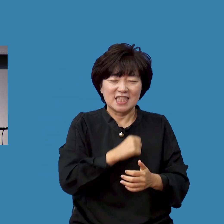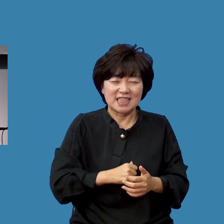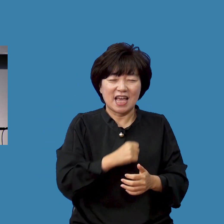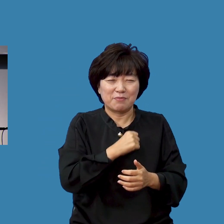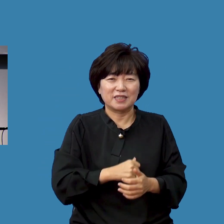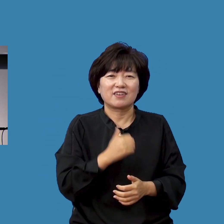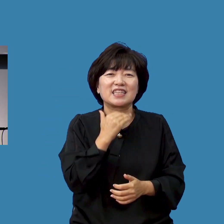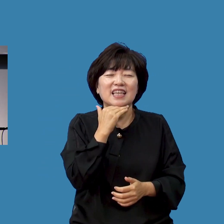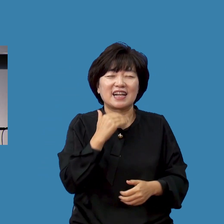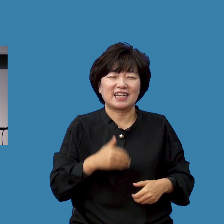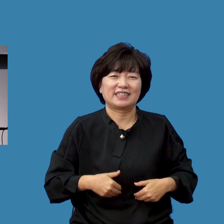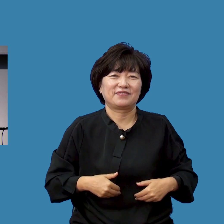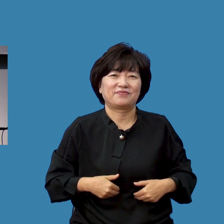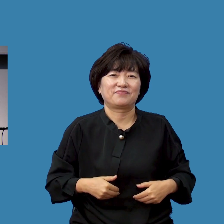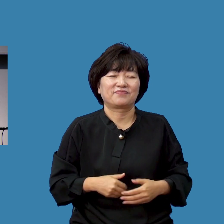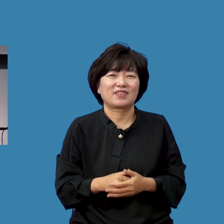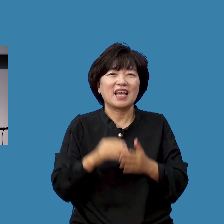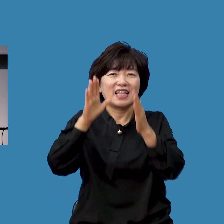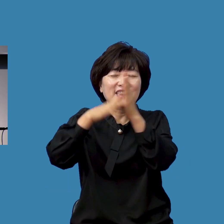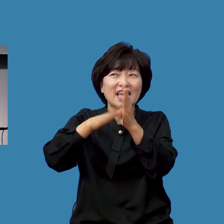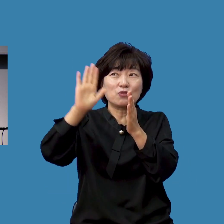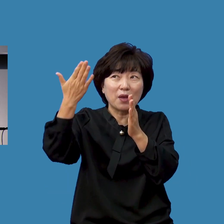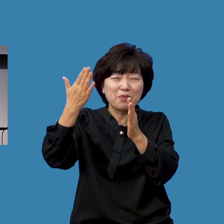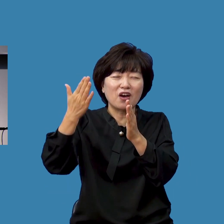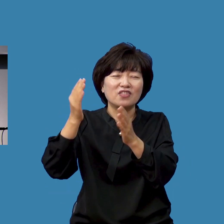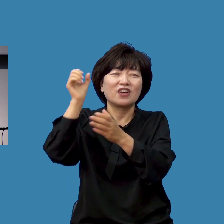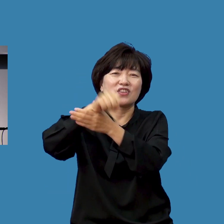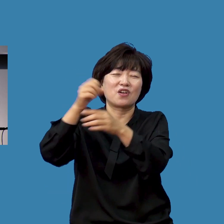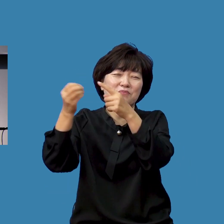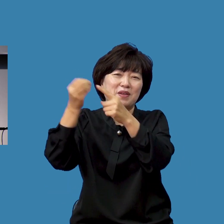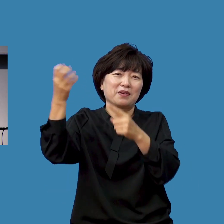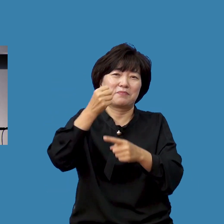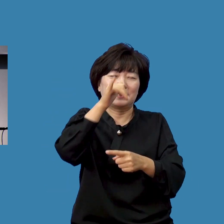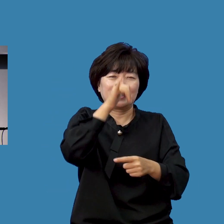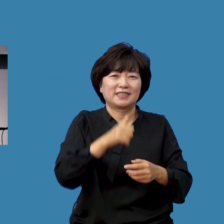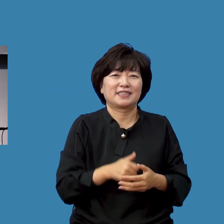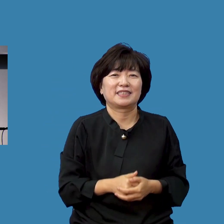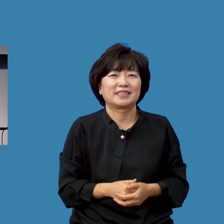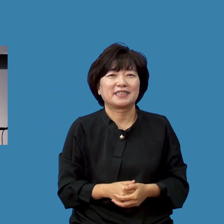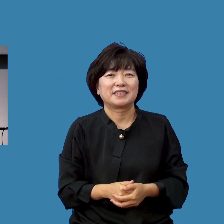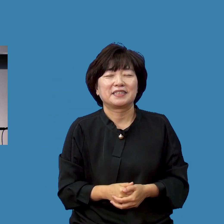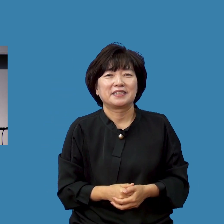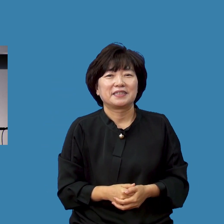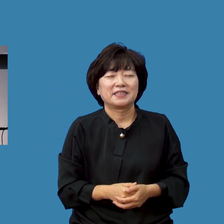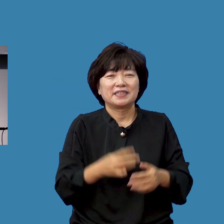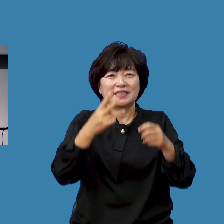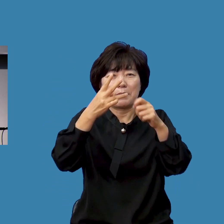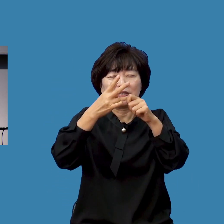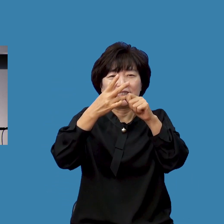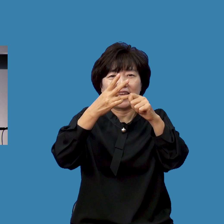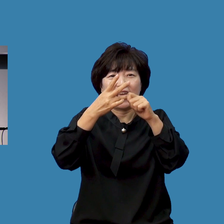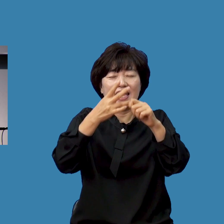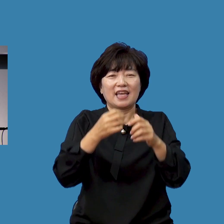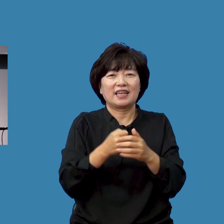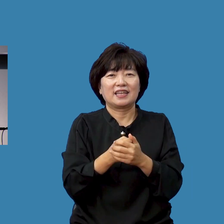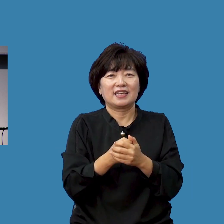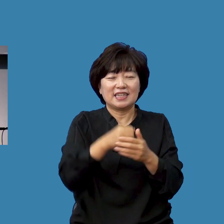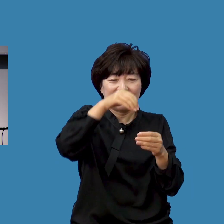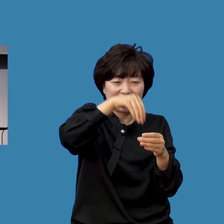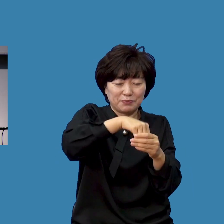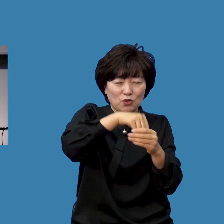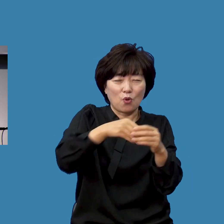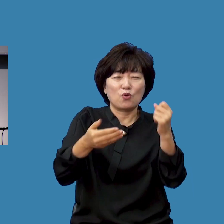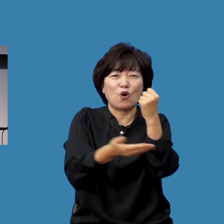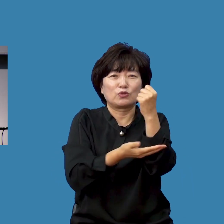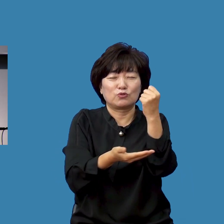계속 인내하면서 기다리셔야 돼요. 그러면 때가 됐을 때 열매를 취하게 되는 줄 믿습니다. 자, 세 번째로 심고